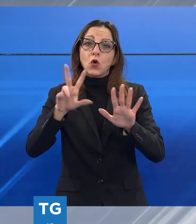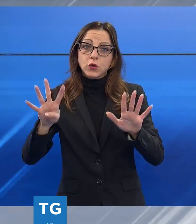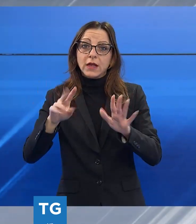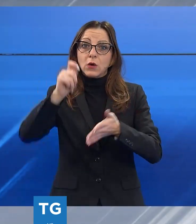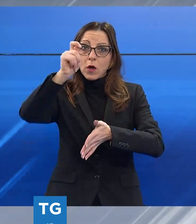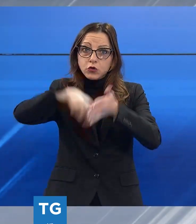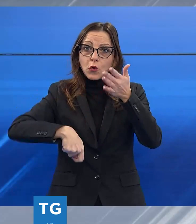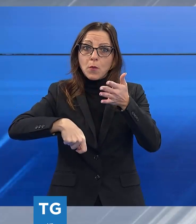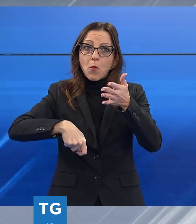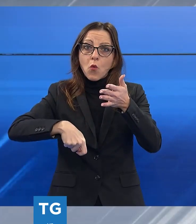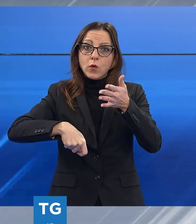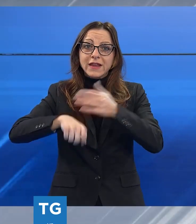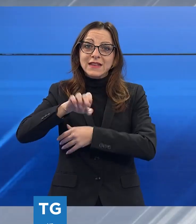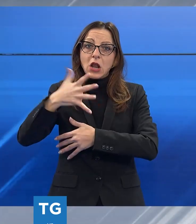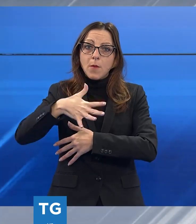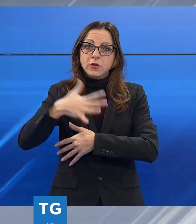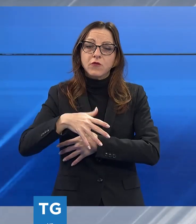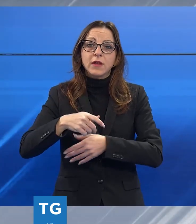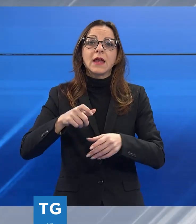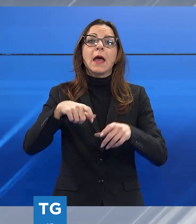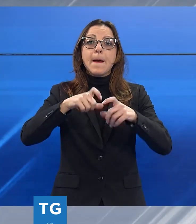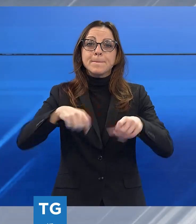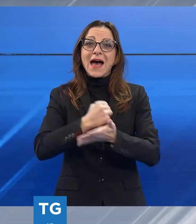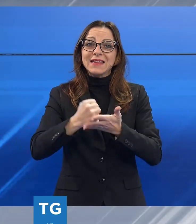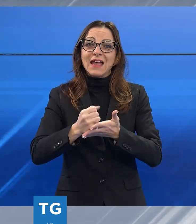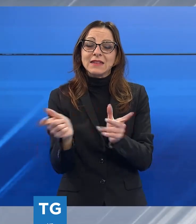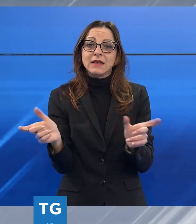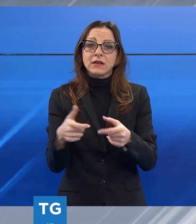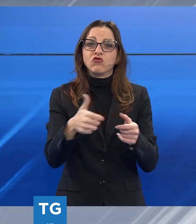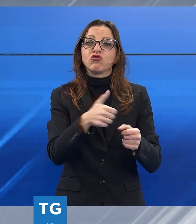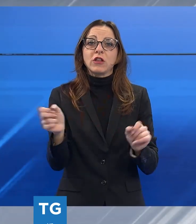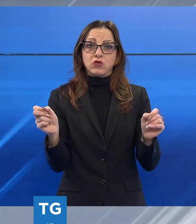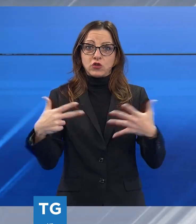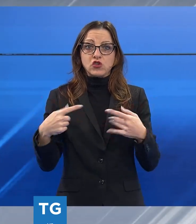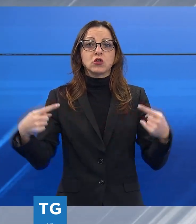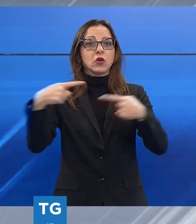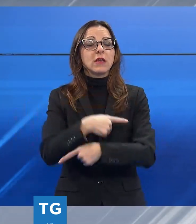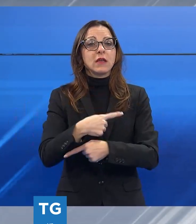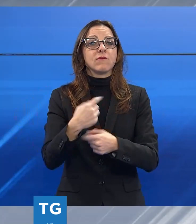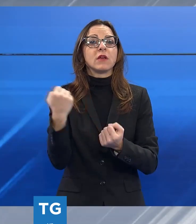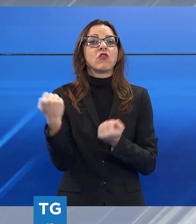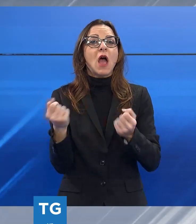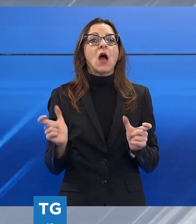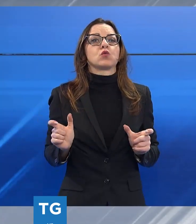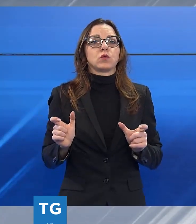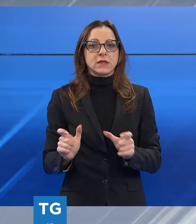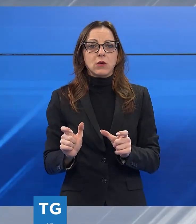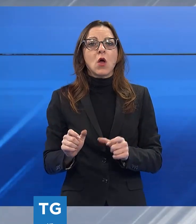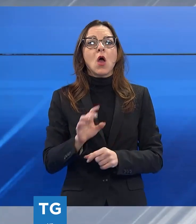In totale le patenti ritirate sono state 118, mentre i veicoli sequestrati sono